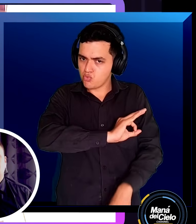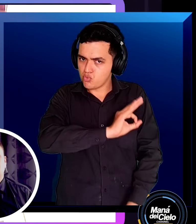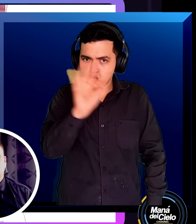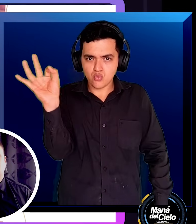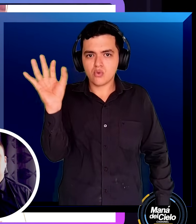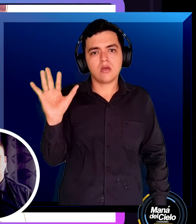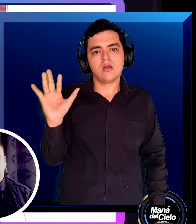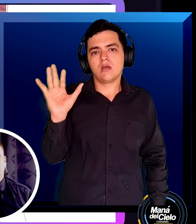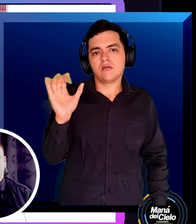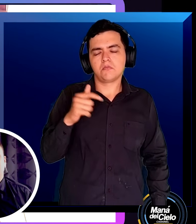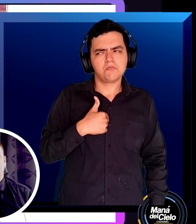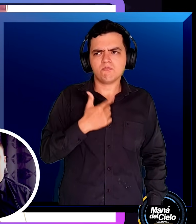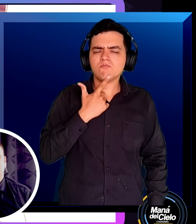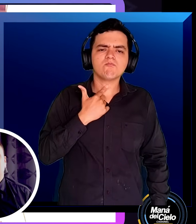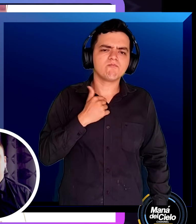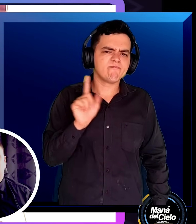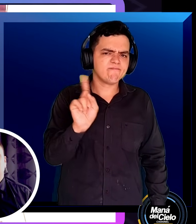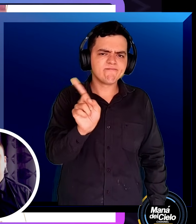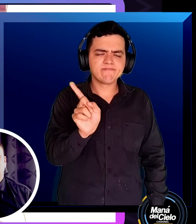que Dios me ha dado